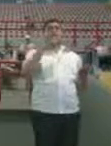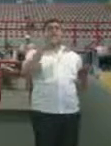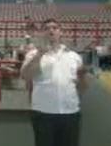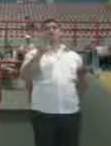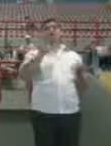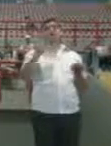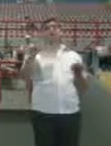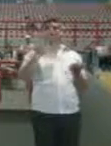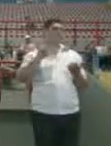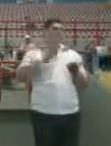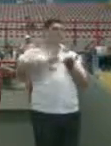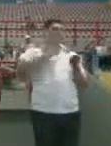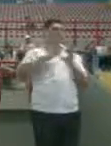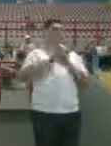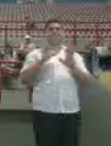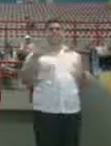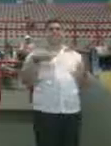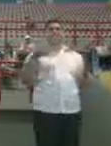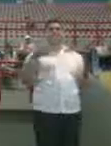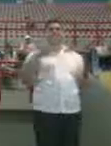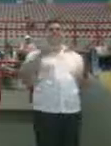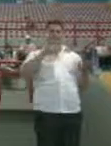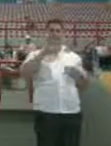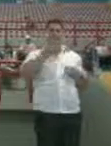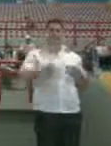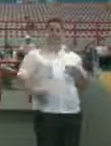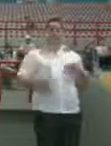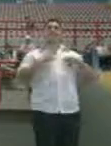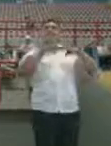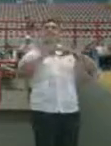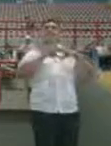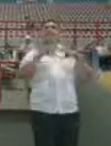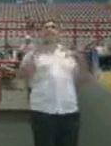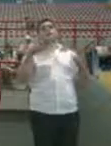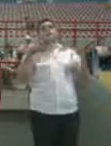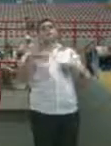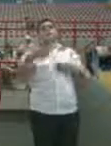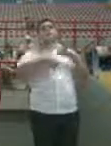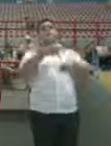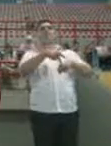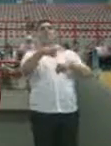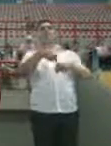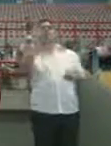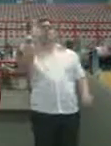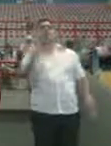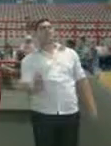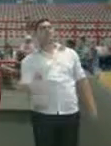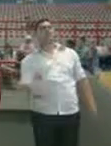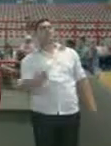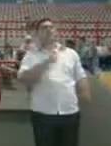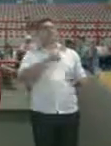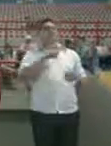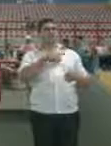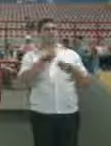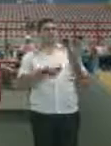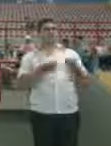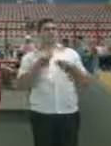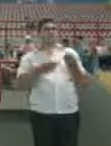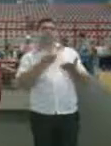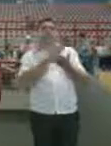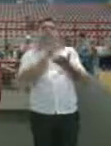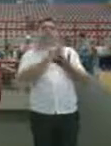a ausência do Estado, livre iniciativa de mercado. Então os países como o Brasil, que ainda tinha grande investimento do